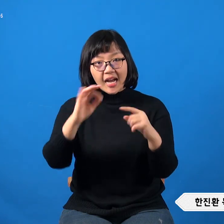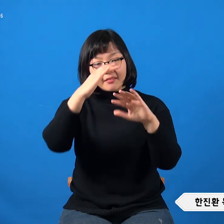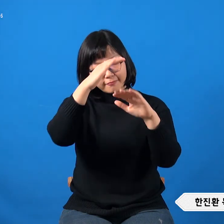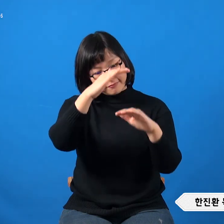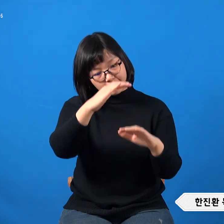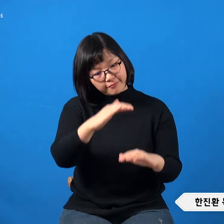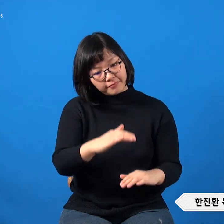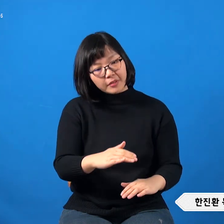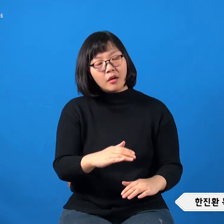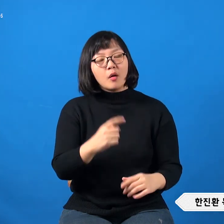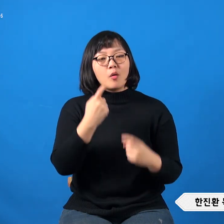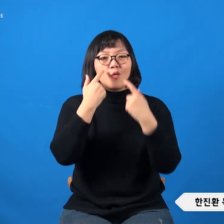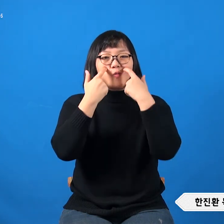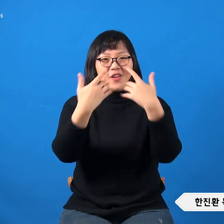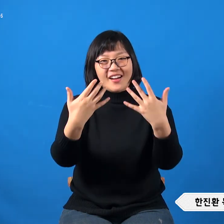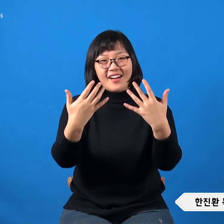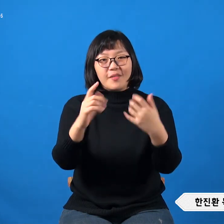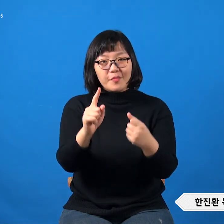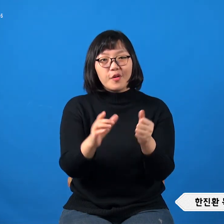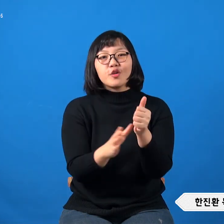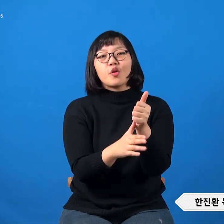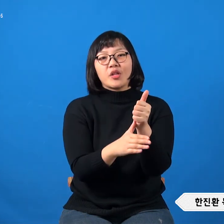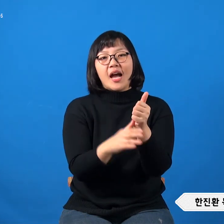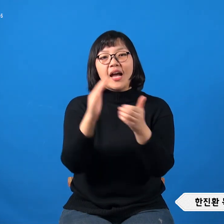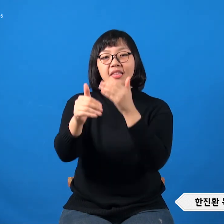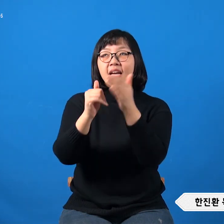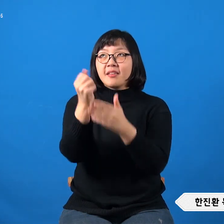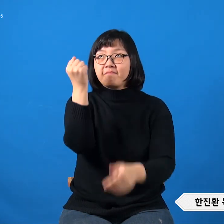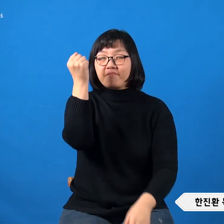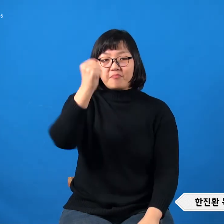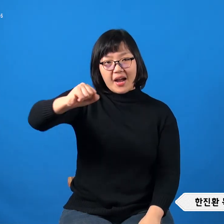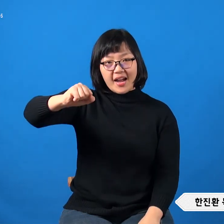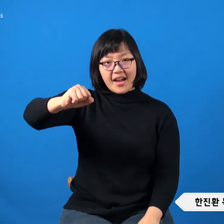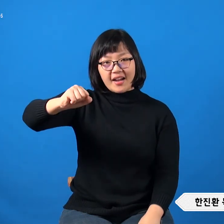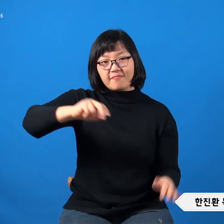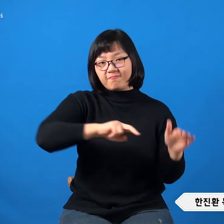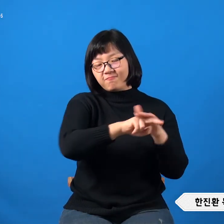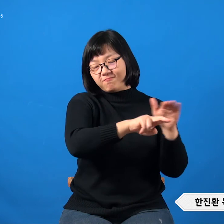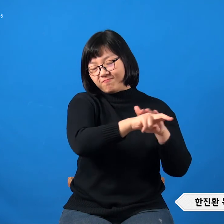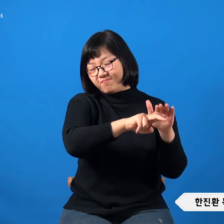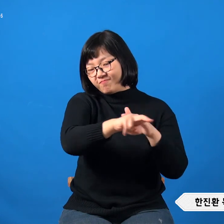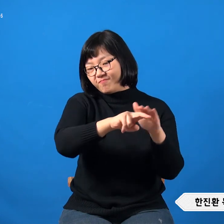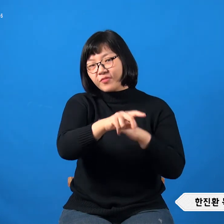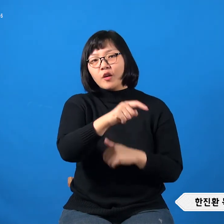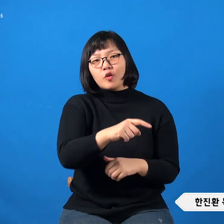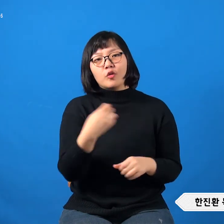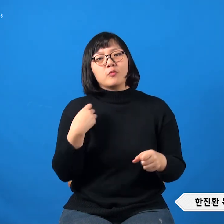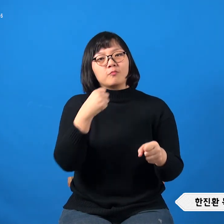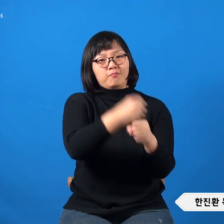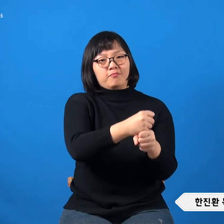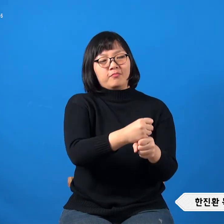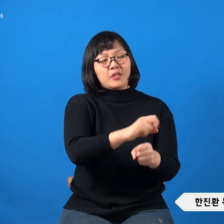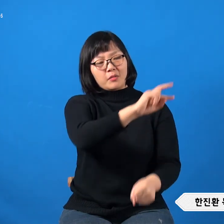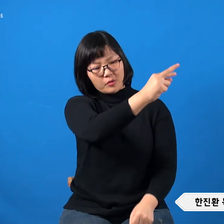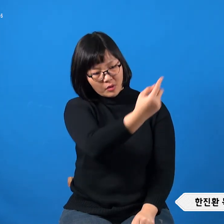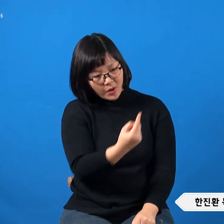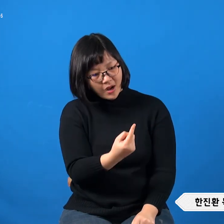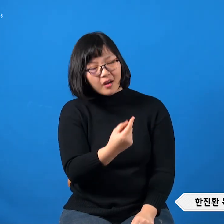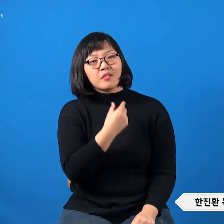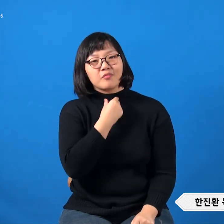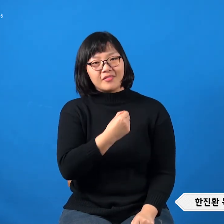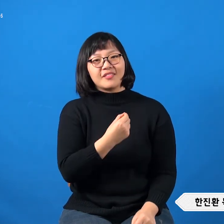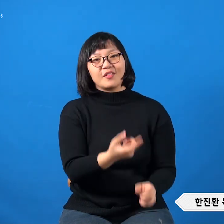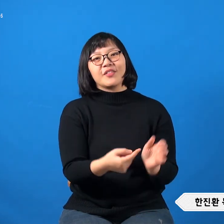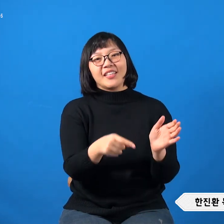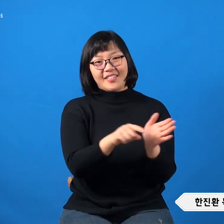그게 분명합니다. 불순종하고 도망치는 이 요나를 돌이키기 위해서입니다. 그래서 하나님께서 폭풍을